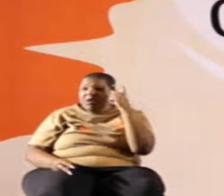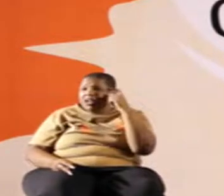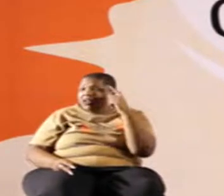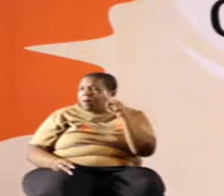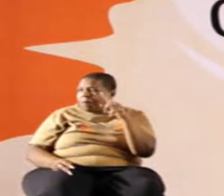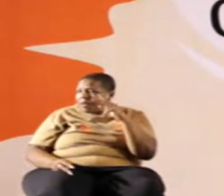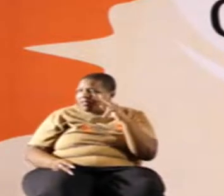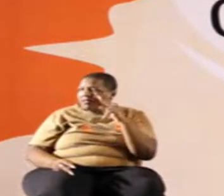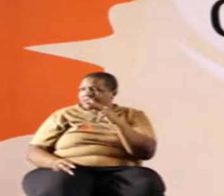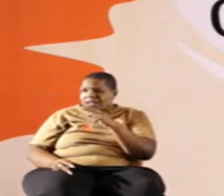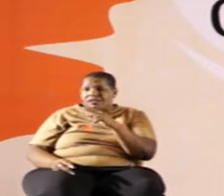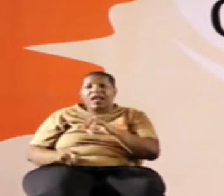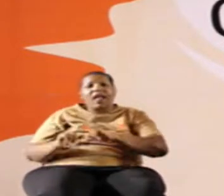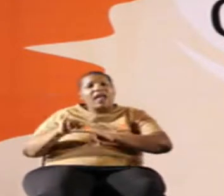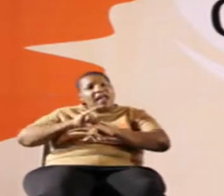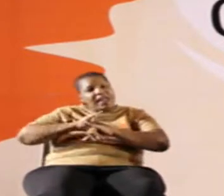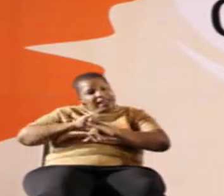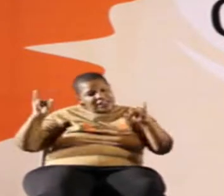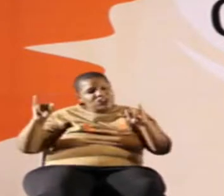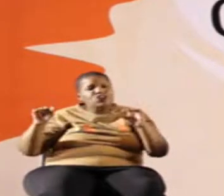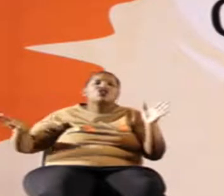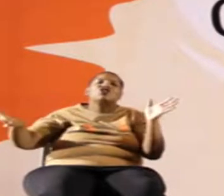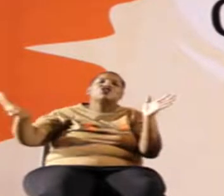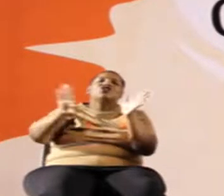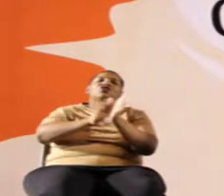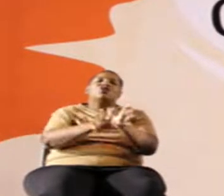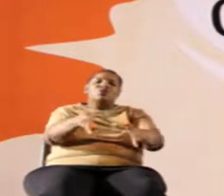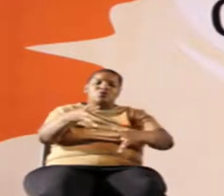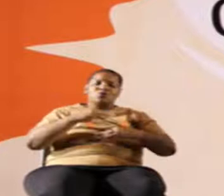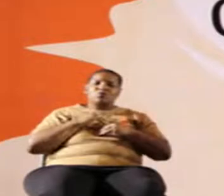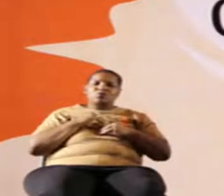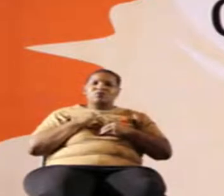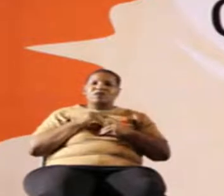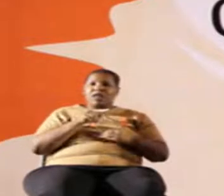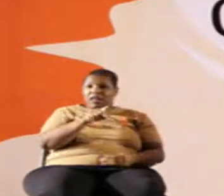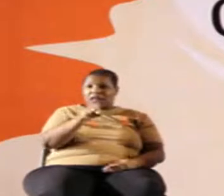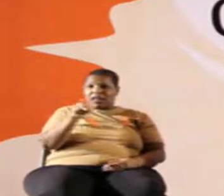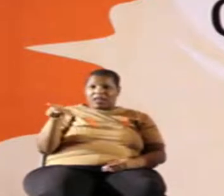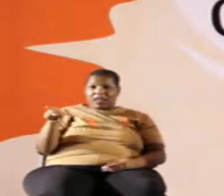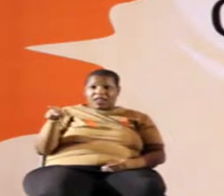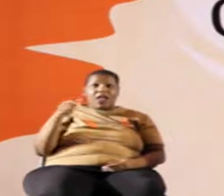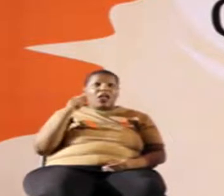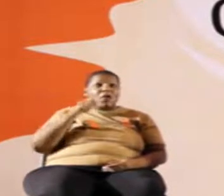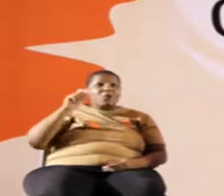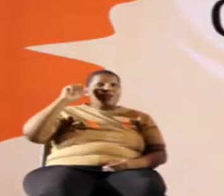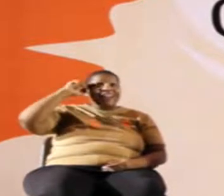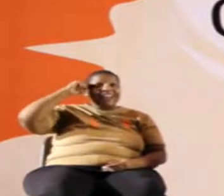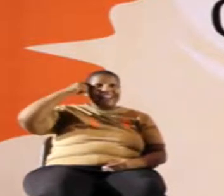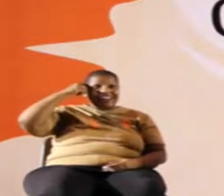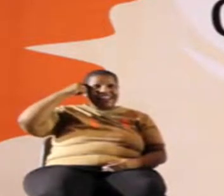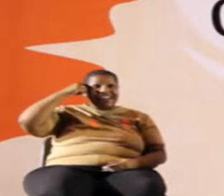veja, aquela mensagem já foi incorporada por você. E se você é mulher negra?